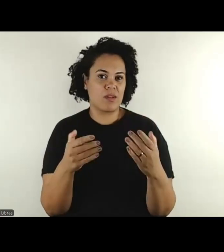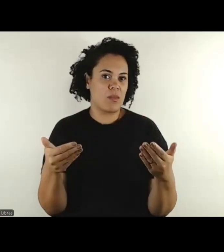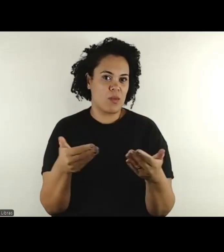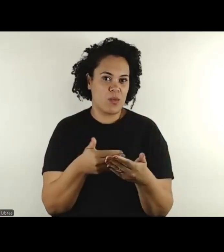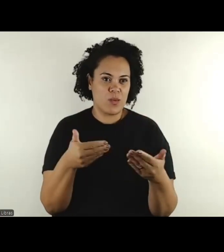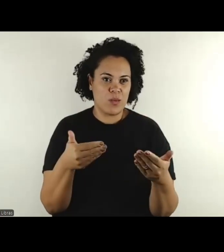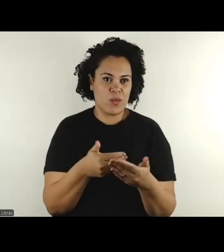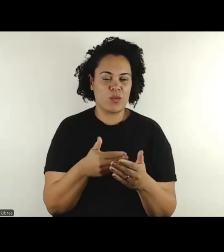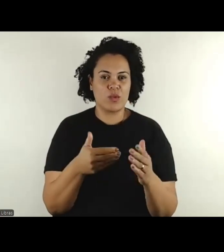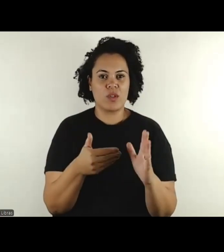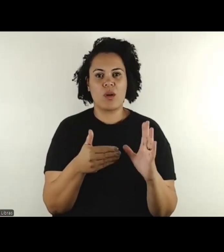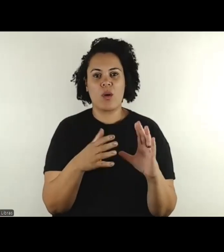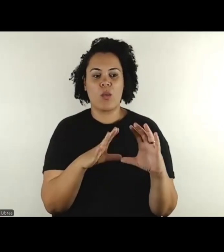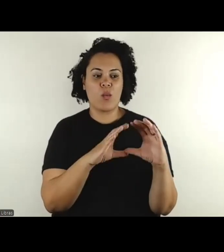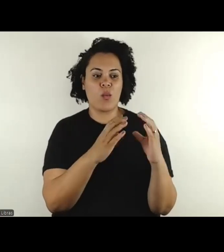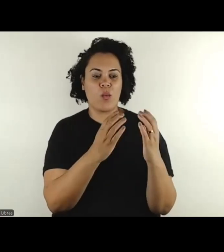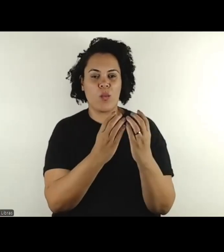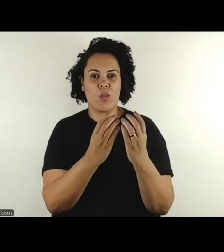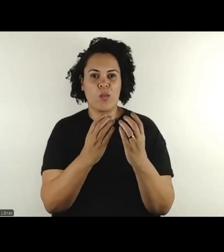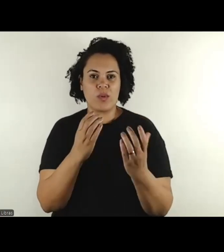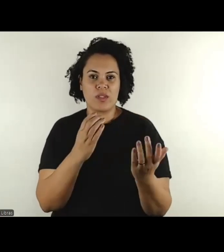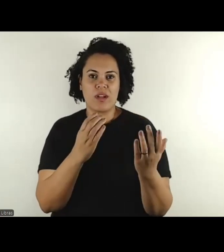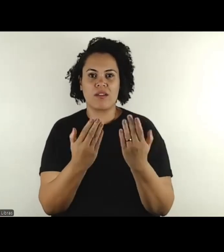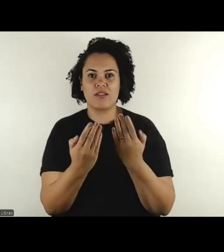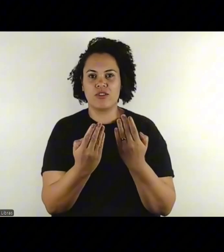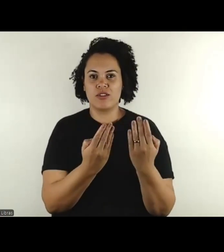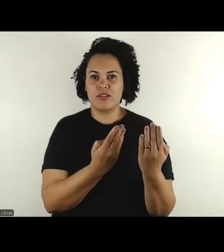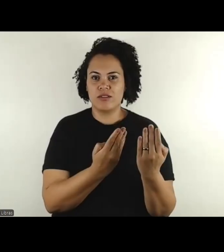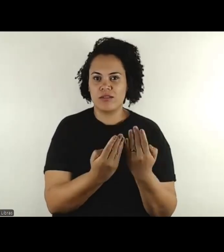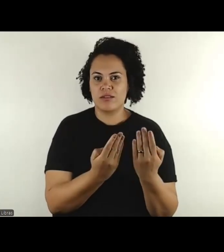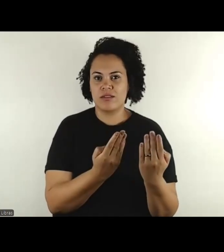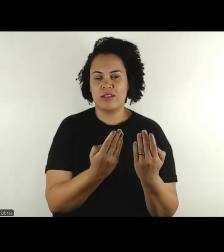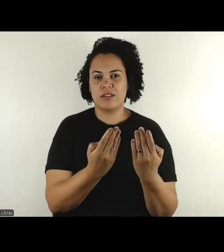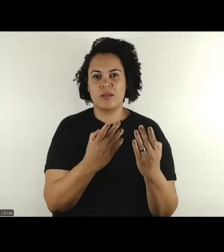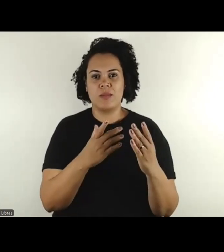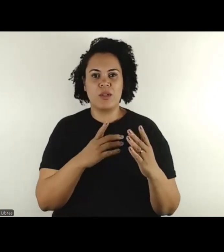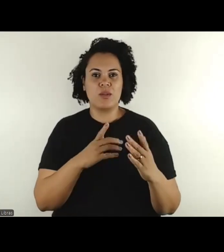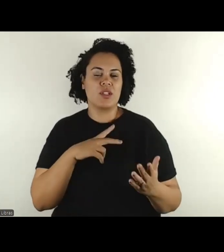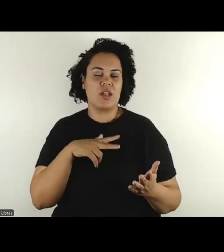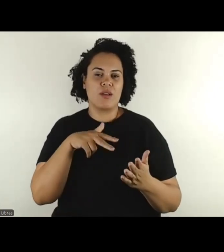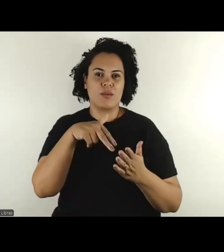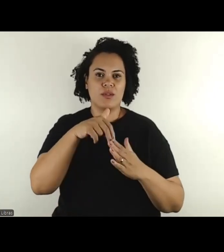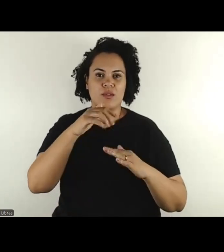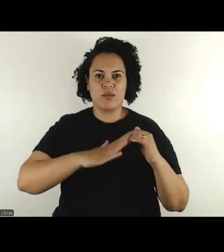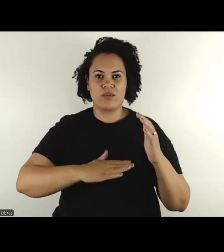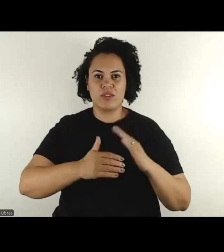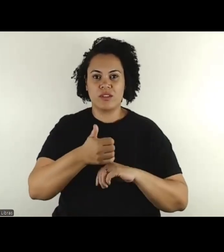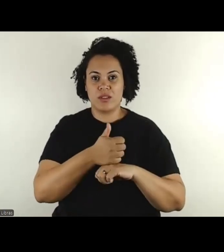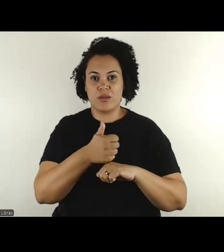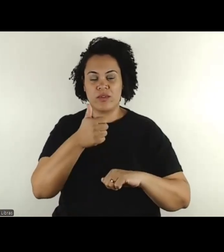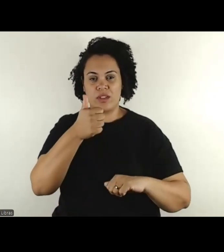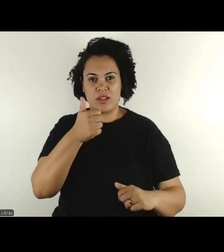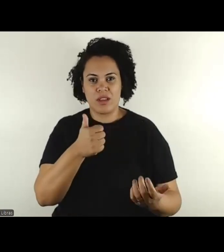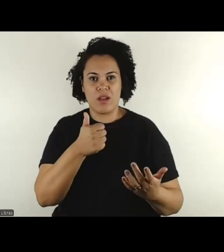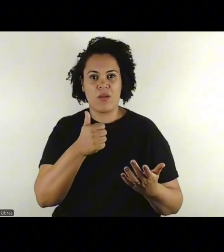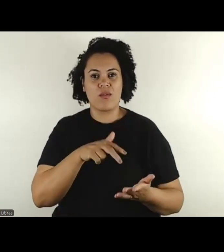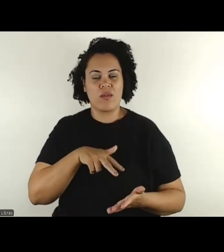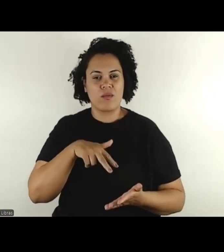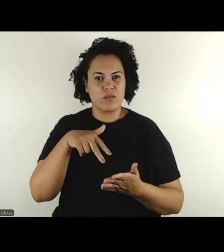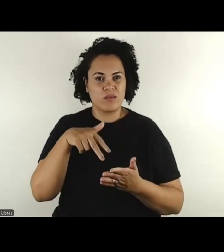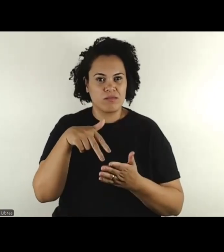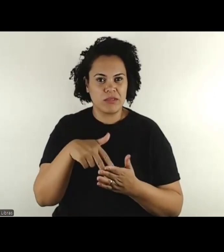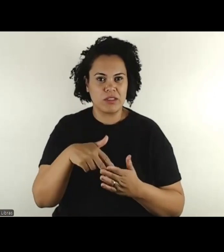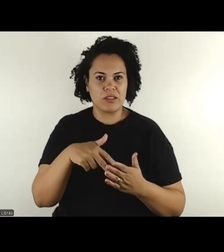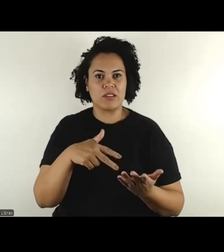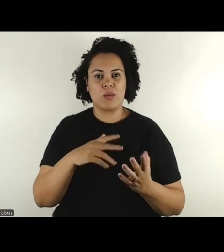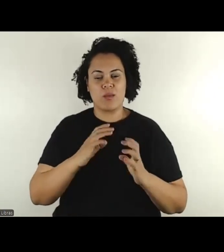comunidades terapêuticas, atuação profissional e a reafirmação do projeto ético-político do serviço social.